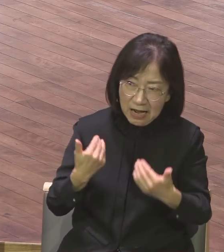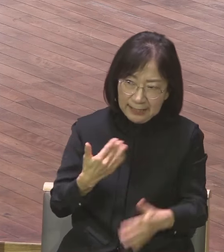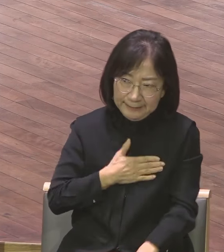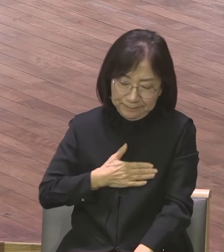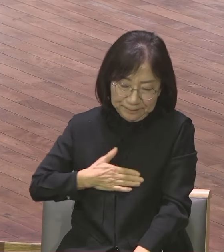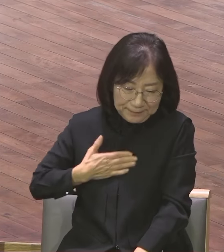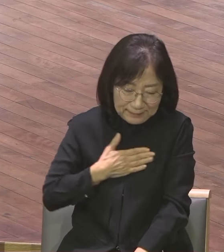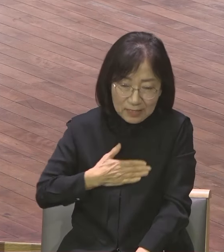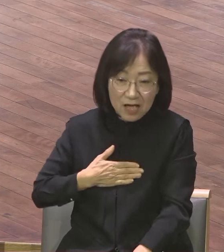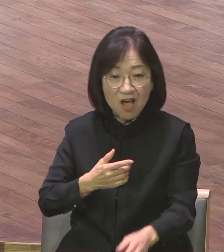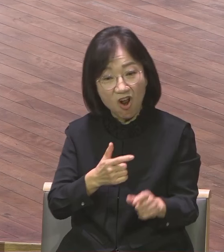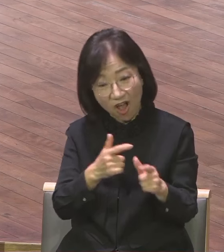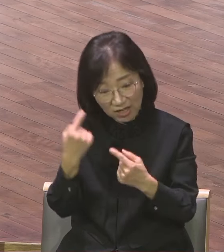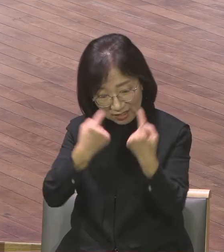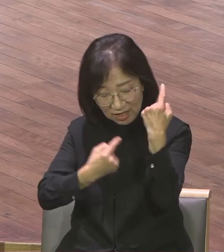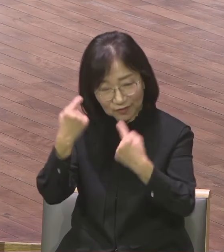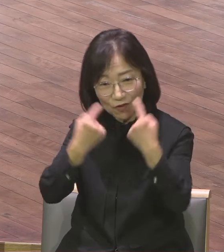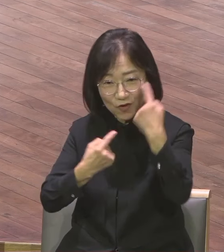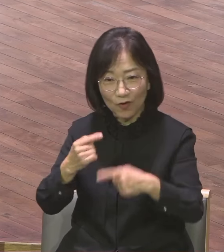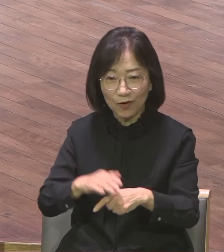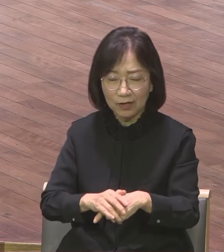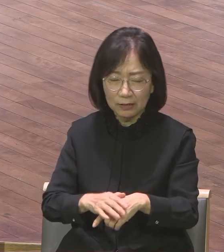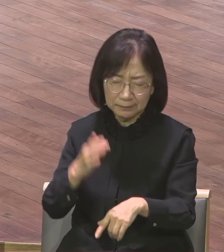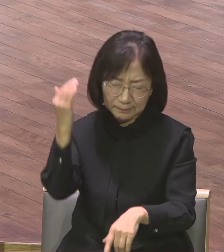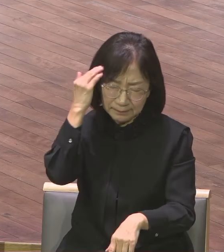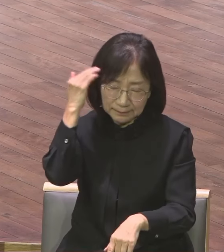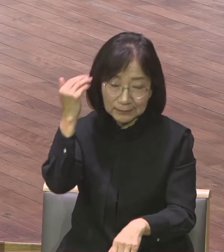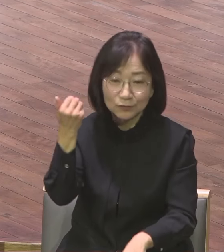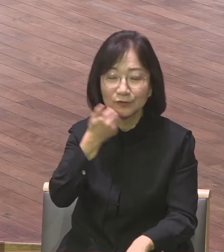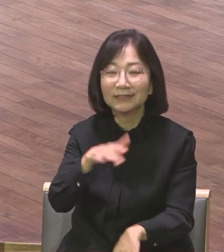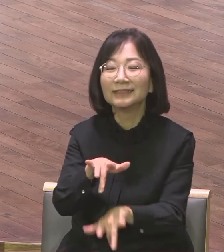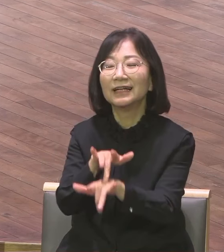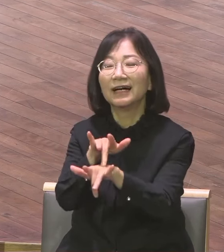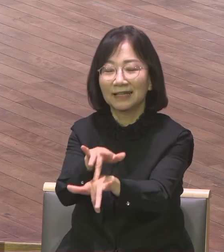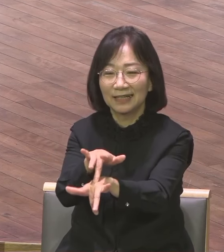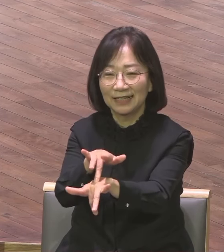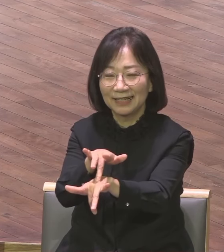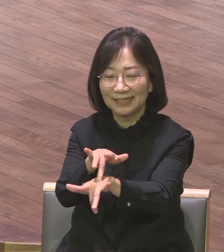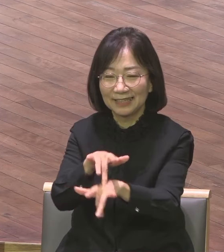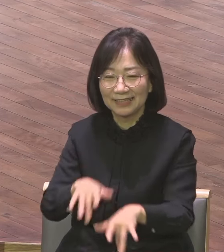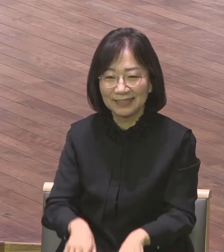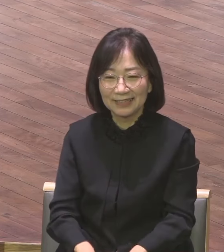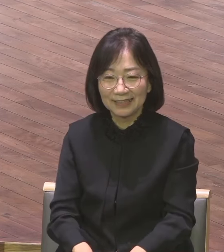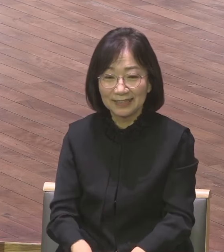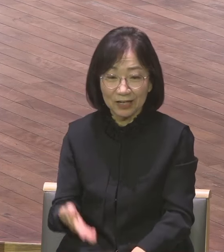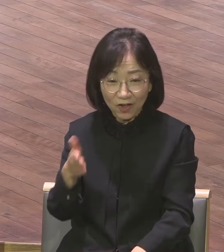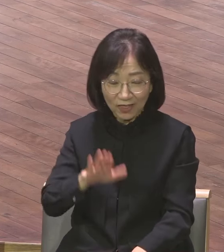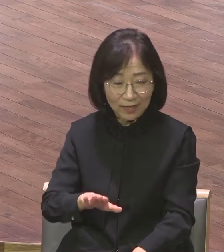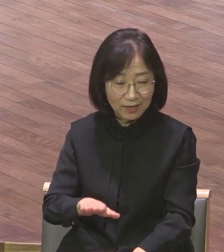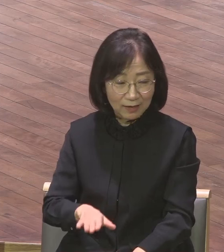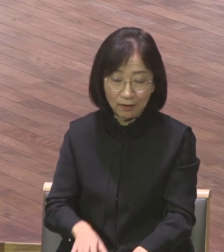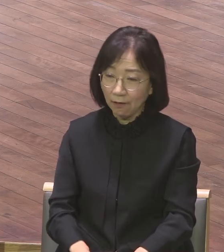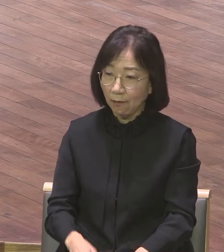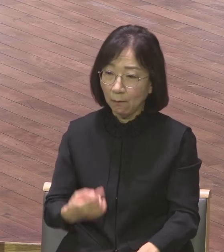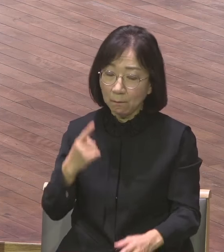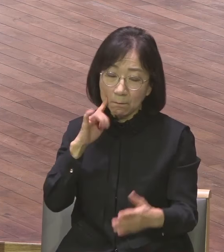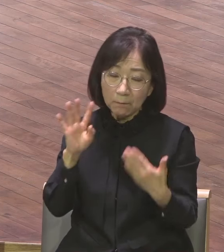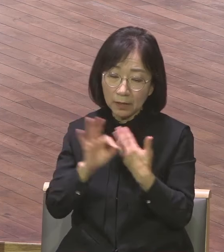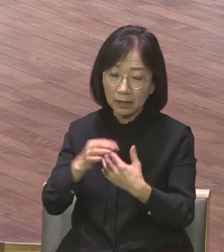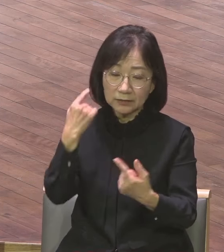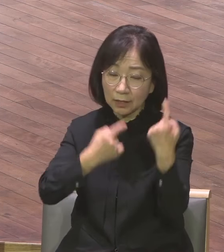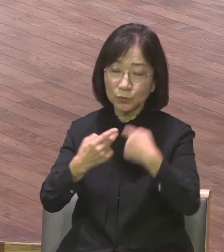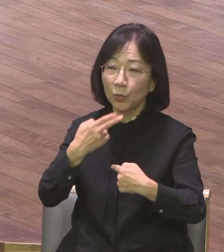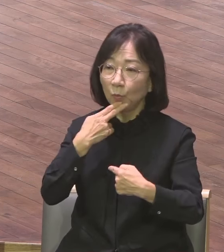만들어서 오해가 그래서 완전히 찢어놓거든요. 그래서 그런 것들이 없는 사람은 상처 없는 사람은 다 수용할 다 받지요.